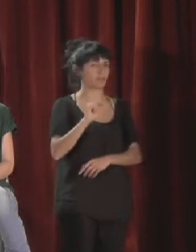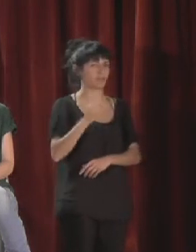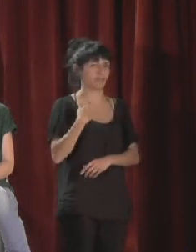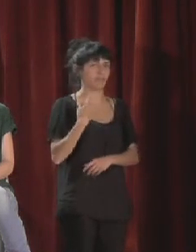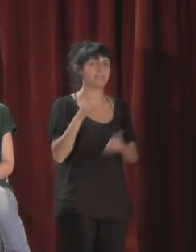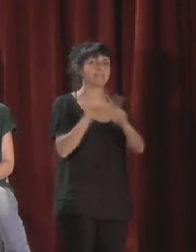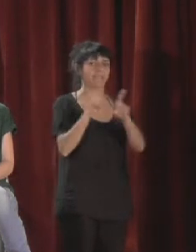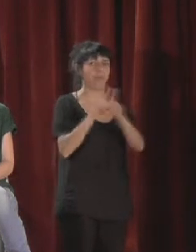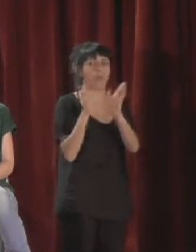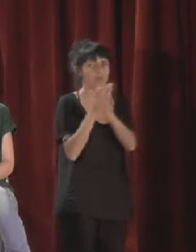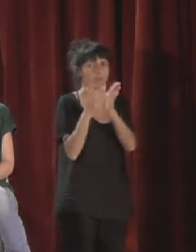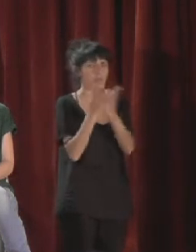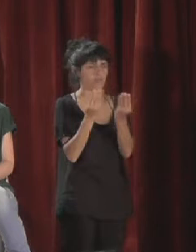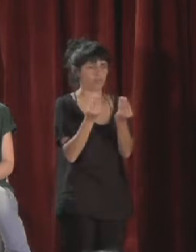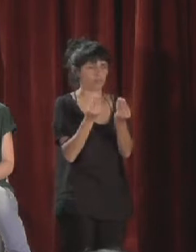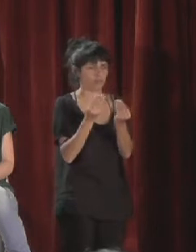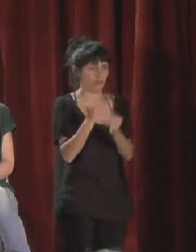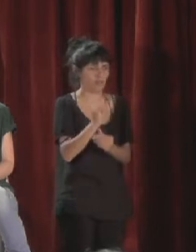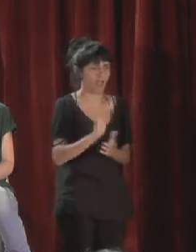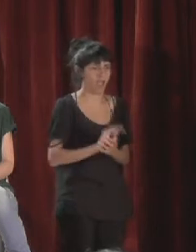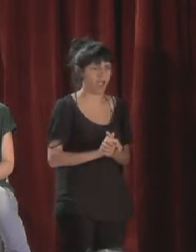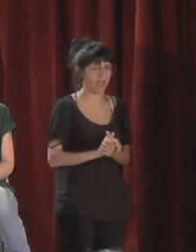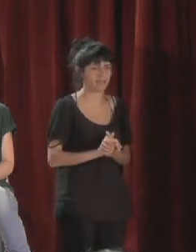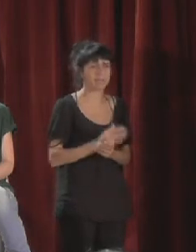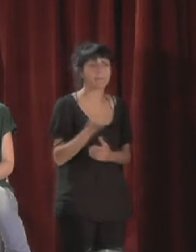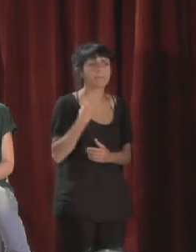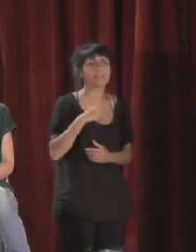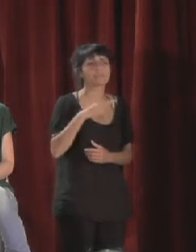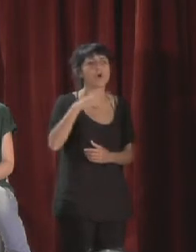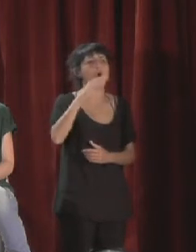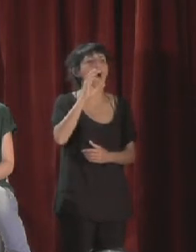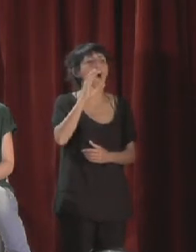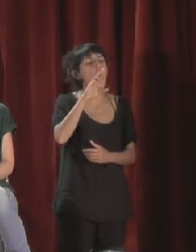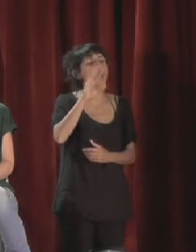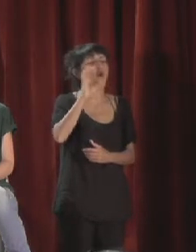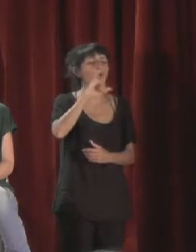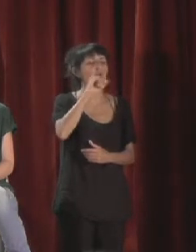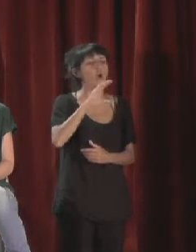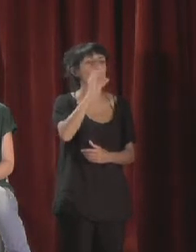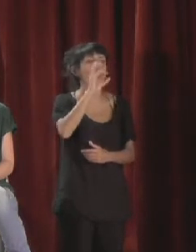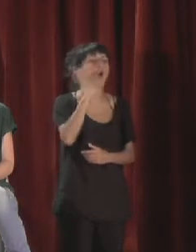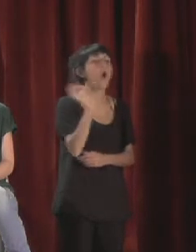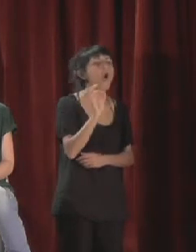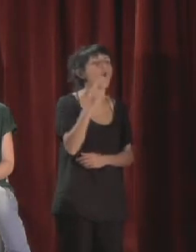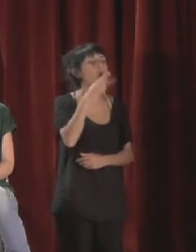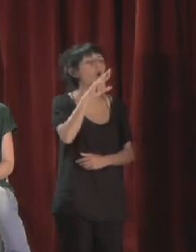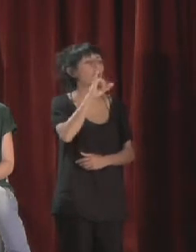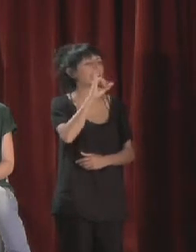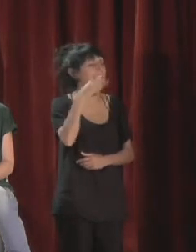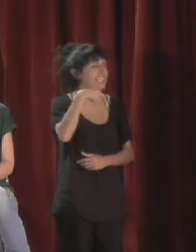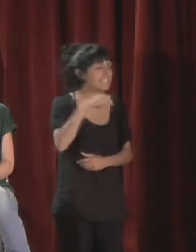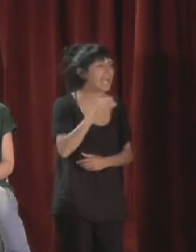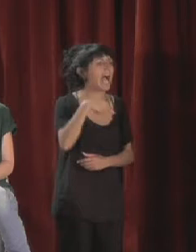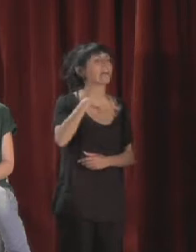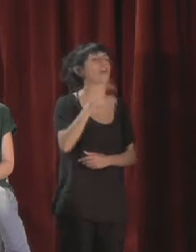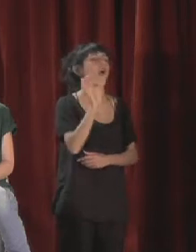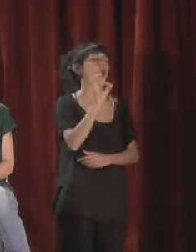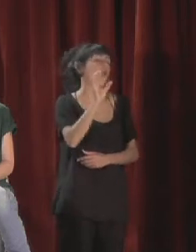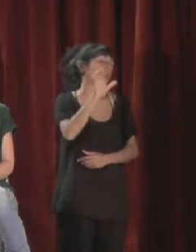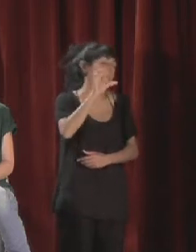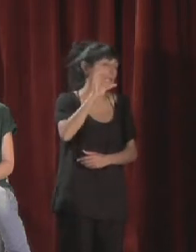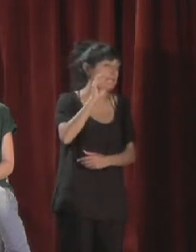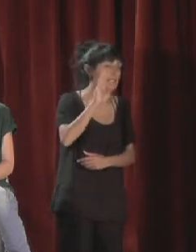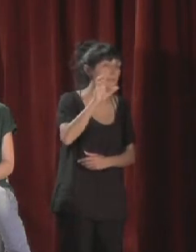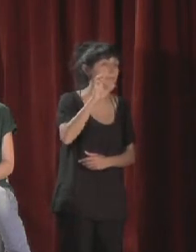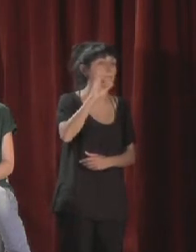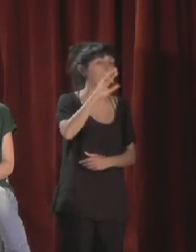a manciña. Igual pasaba con Orozco, igual pasaba con Griñán, igual pasaba con Esperanza Aguirre. Non é problema